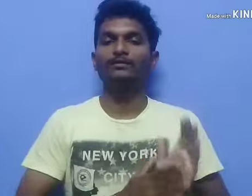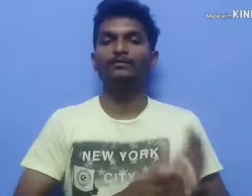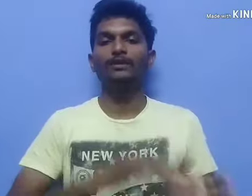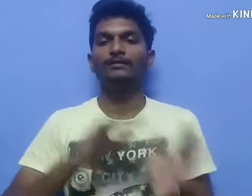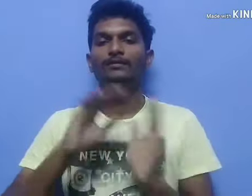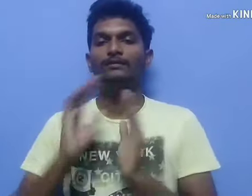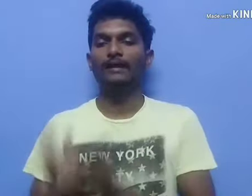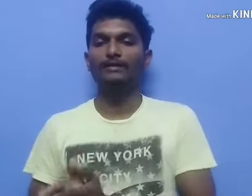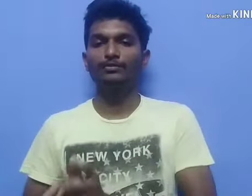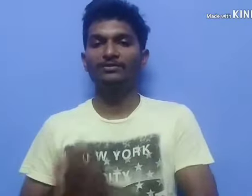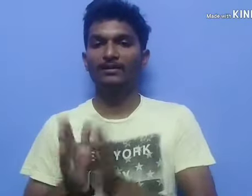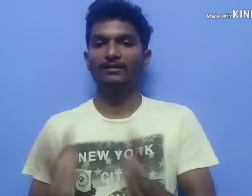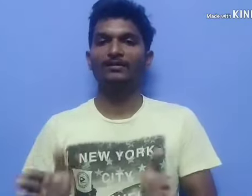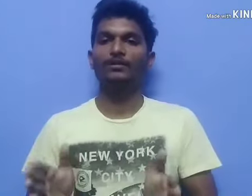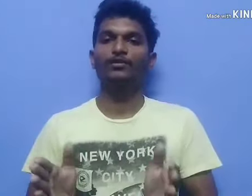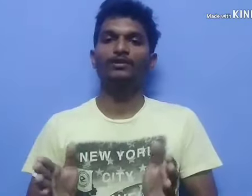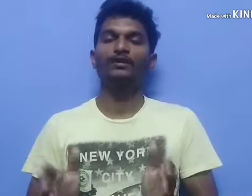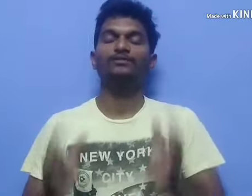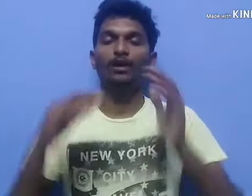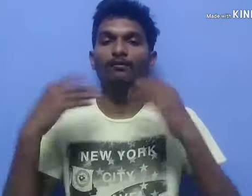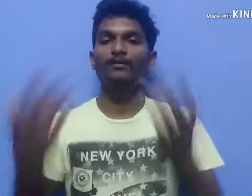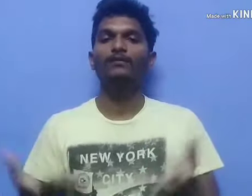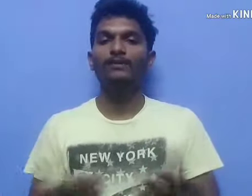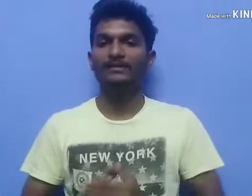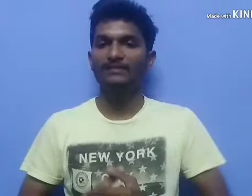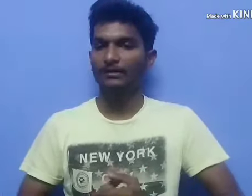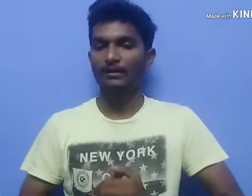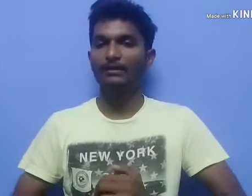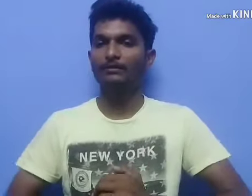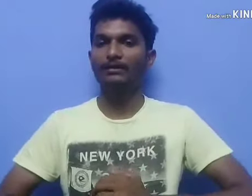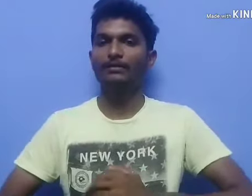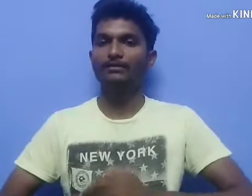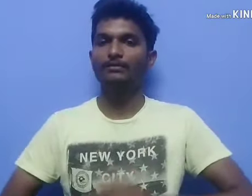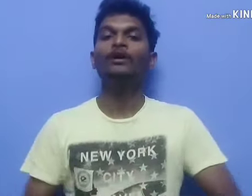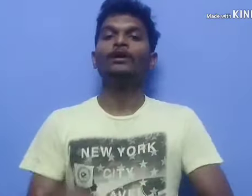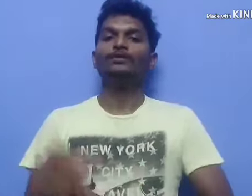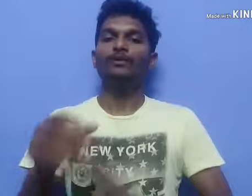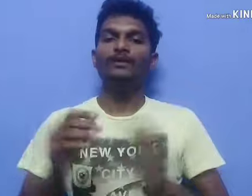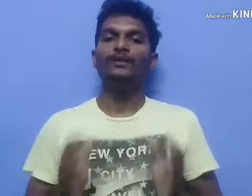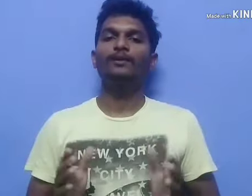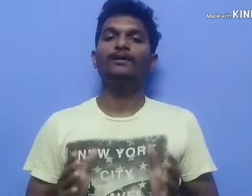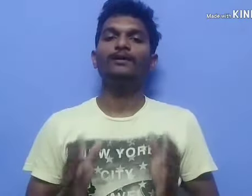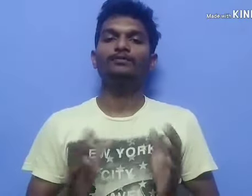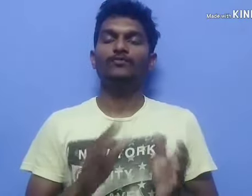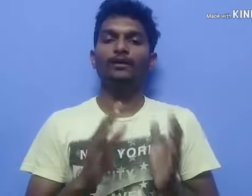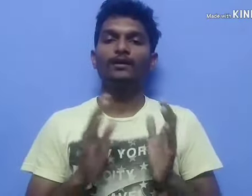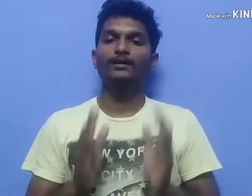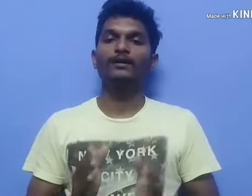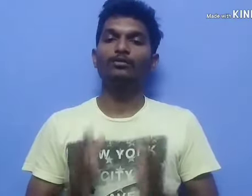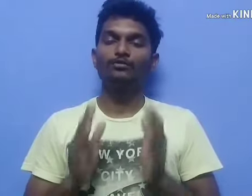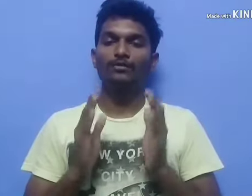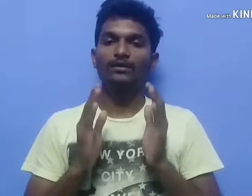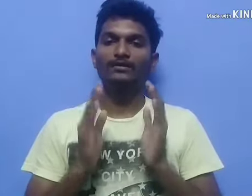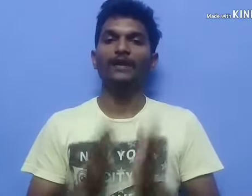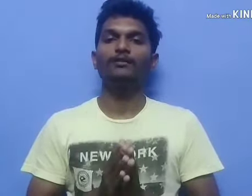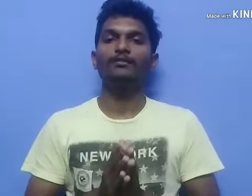ஸோ அந்த இதில் வந்து 9th பொசிஷன் நரேந்திர மோடி இருந்தார். ஸோ அவரை வந்து ஏன் செலக்ட் பண்ணாங்க அப்படிங்கிறத பார்த்தோம். ஸோ இந்த மாதிரி யூஸ்ஃபுல்லான கண்டென்ட் வந்து உங்களுக்கு தேவை